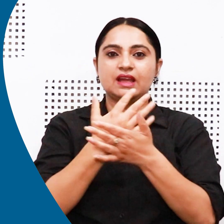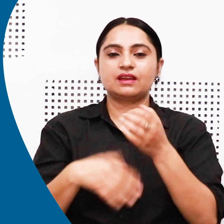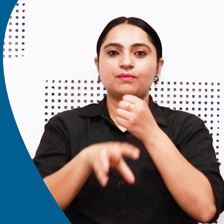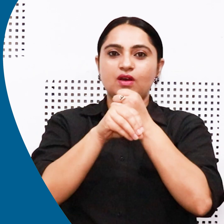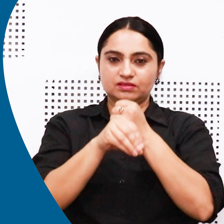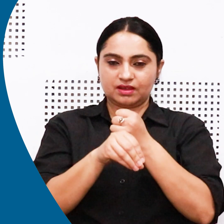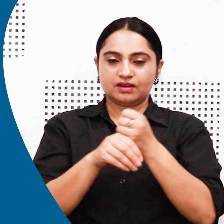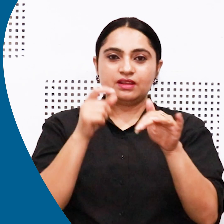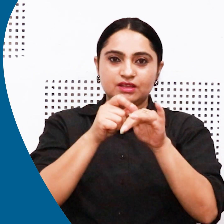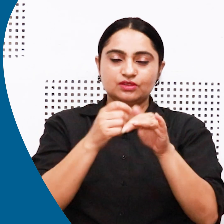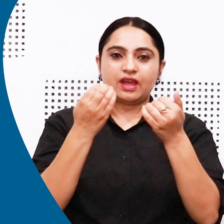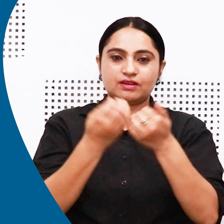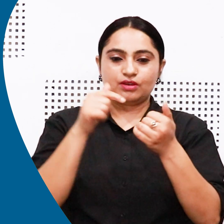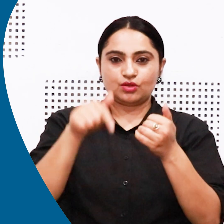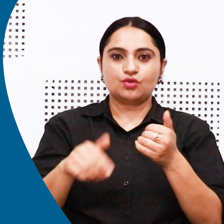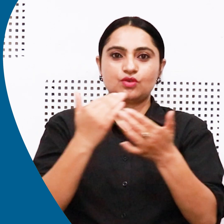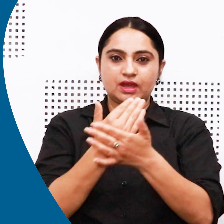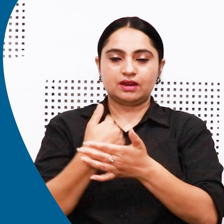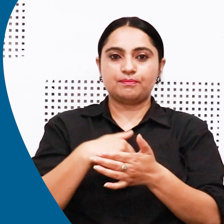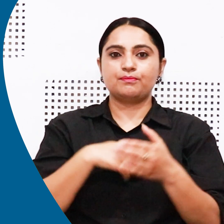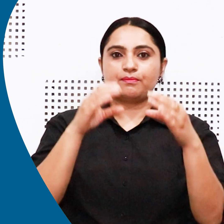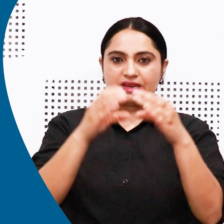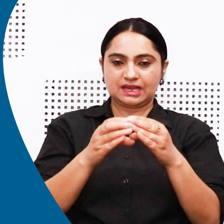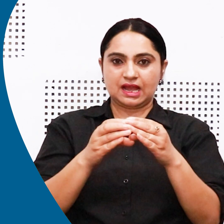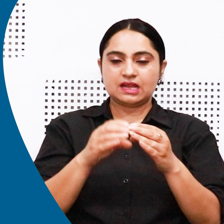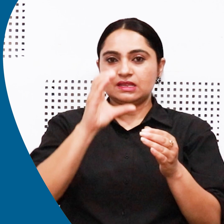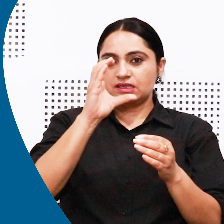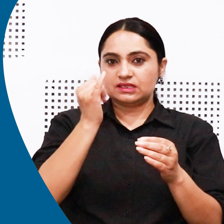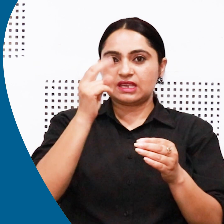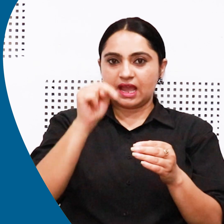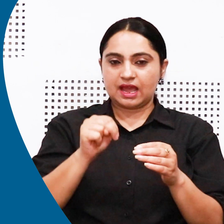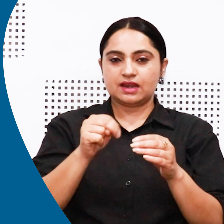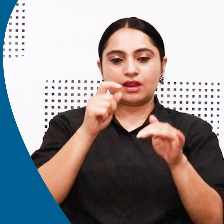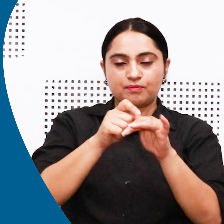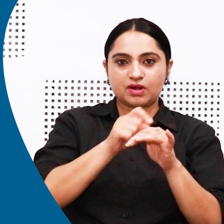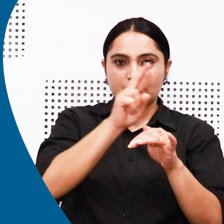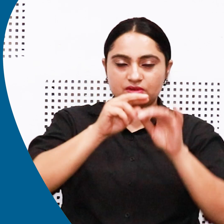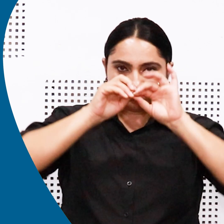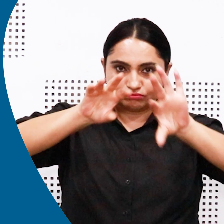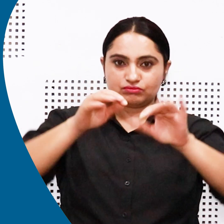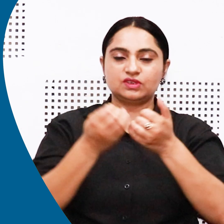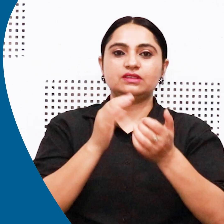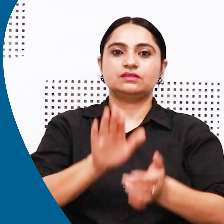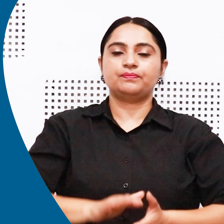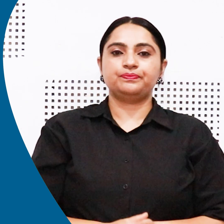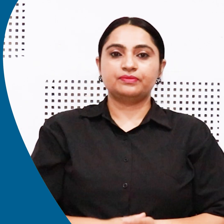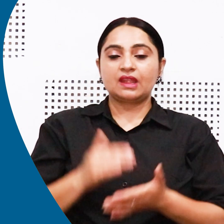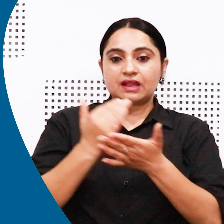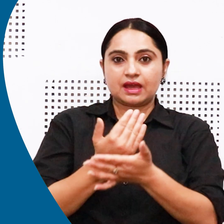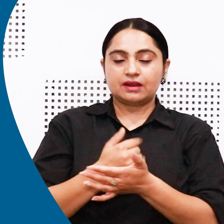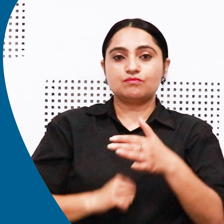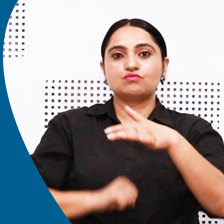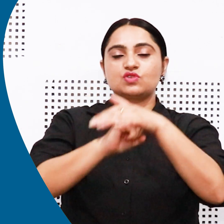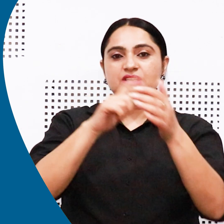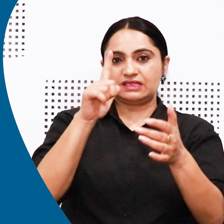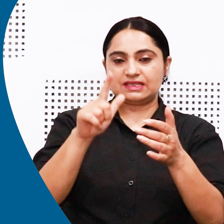कार्यक्रम अन्तर्गत तयार पारिएको यो कार्यक्रम हाम्रो पालिका CIN ले उत्पादन तथा प्रसारण गरिरहेको छ। कार्यक्रम